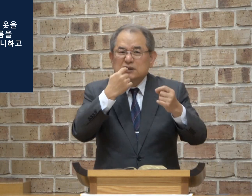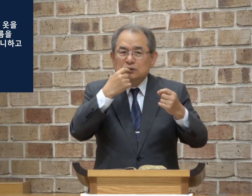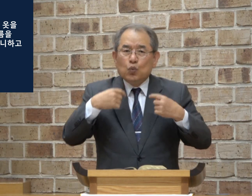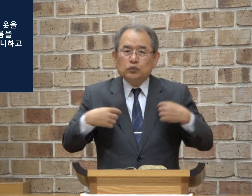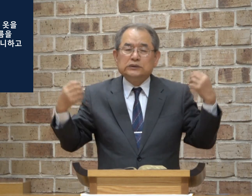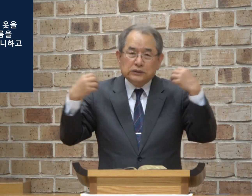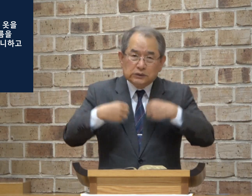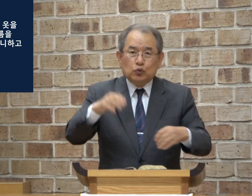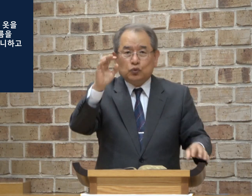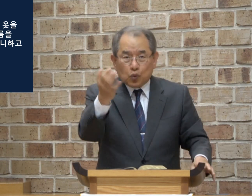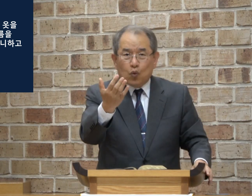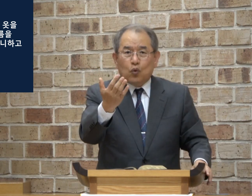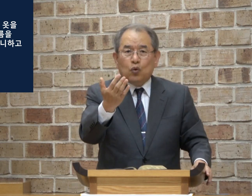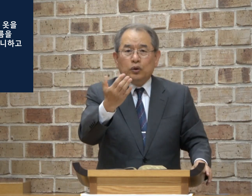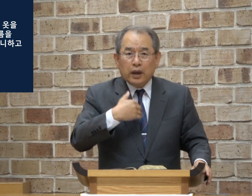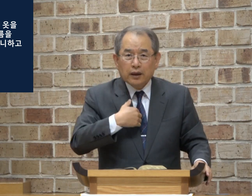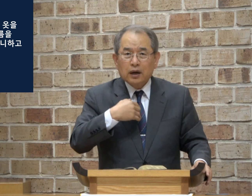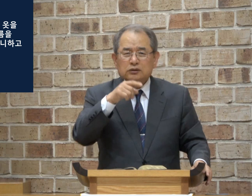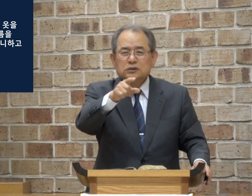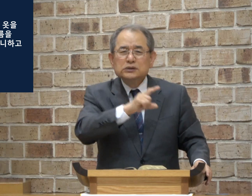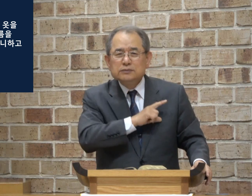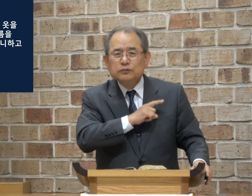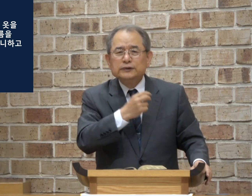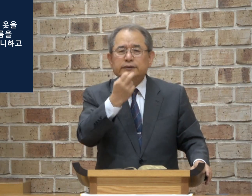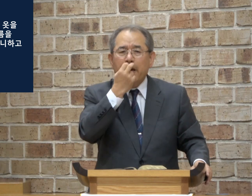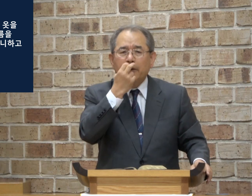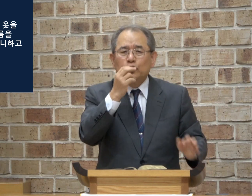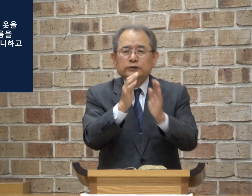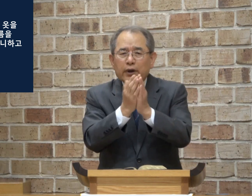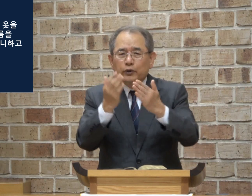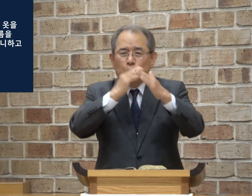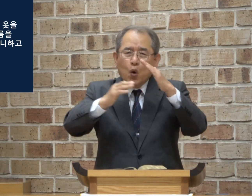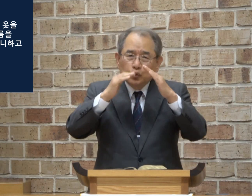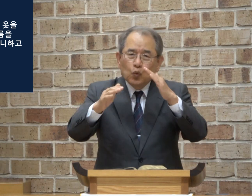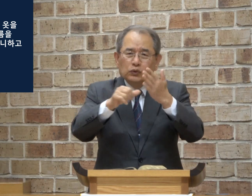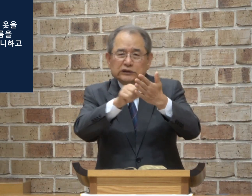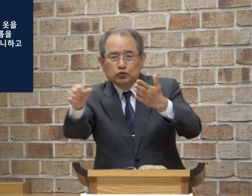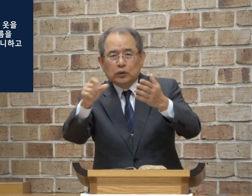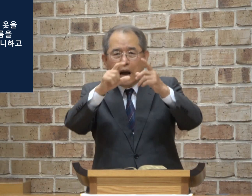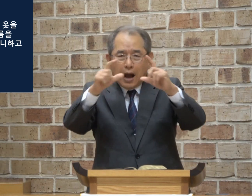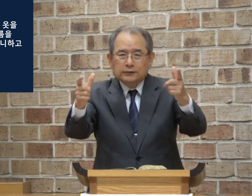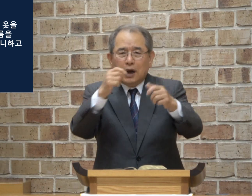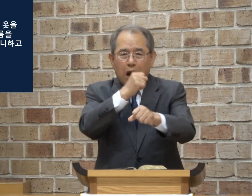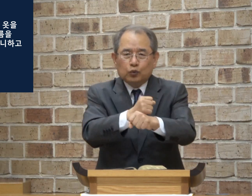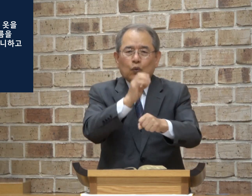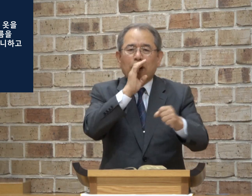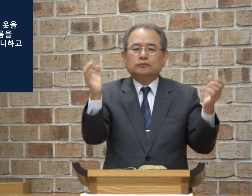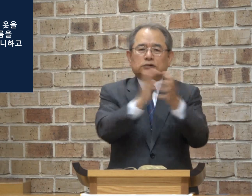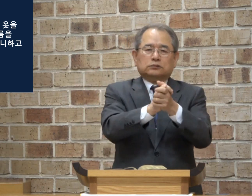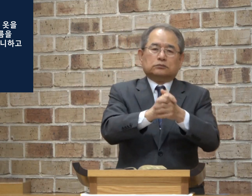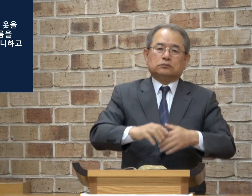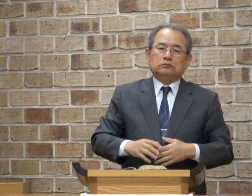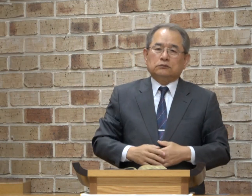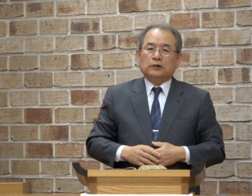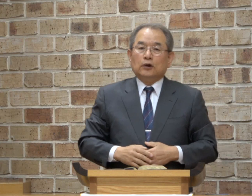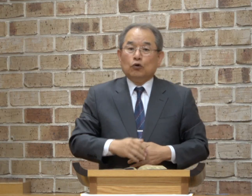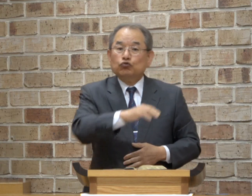이와 같이 흰 옷을 입을 것이요 내가 그 이름을 생명책에서 결코 지우지 아니하고